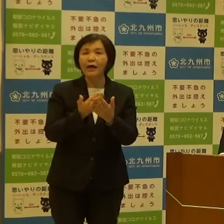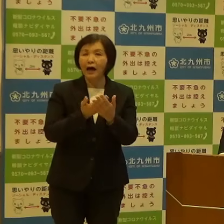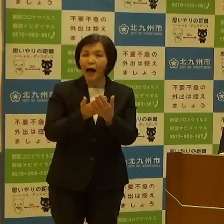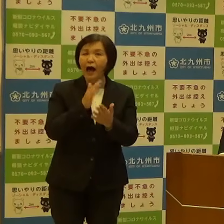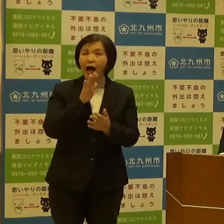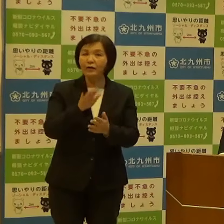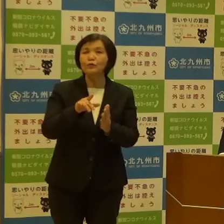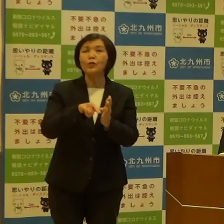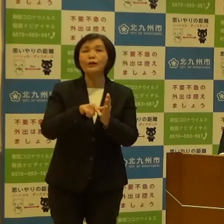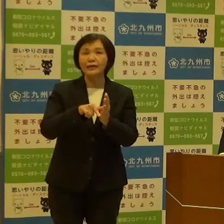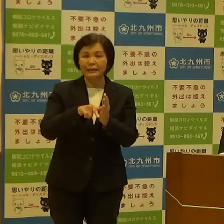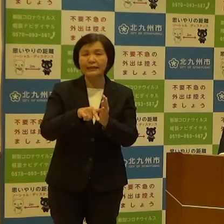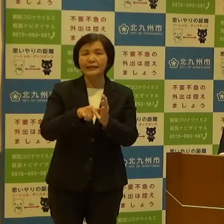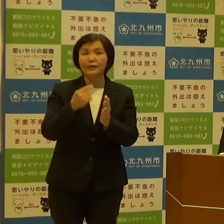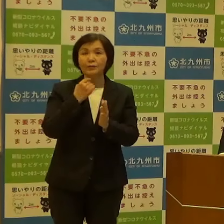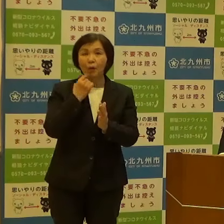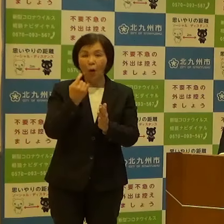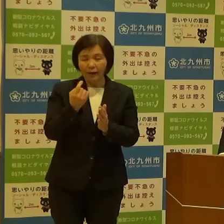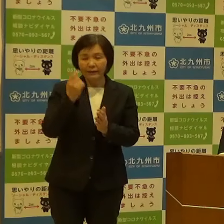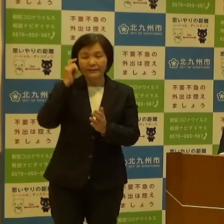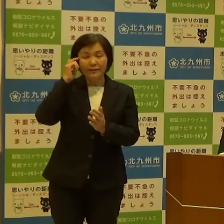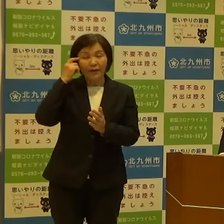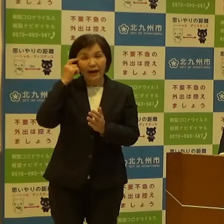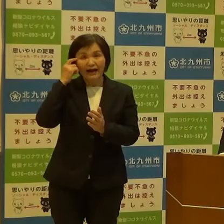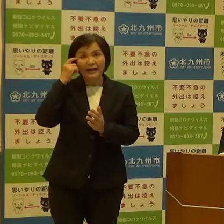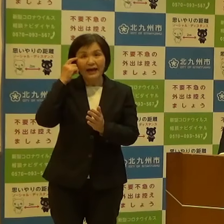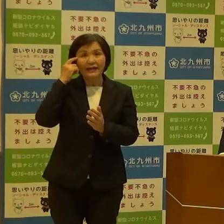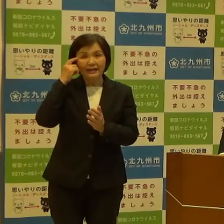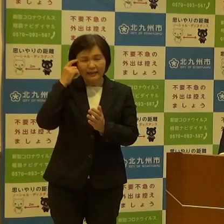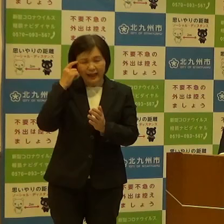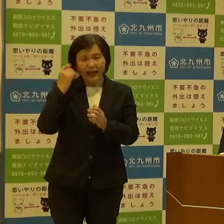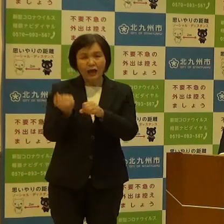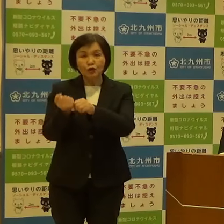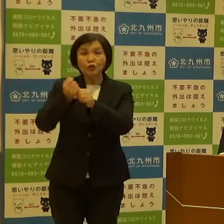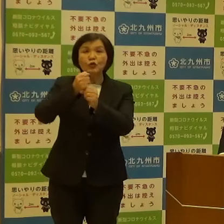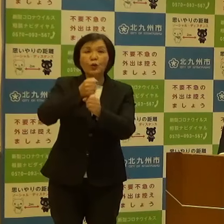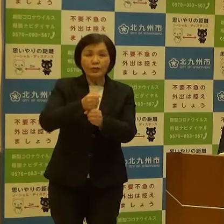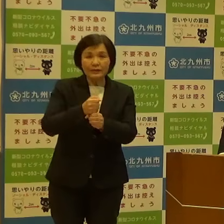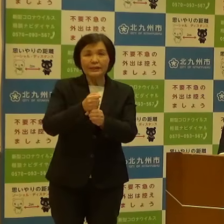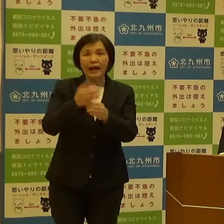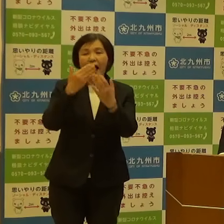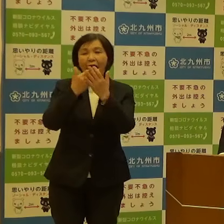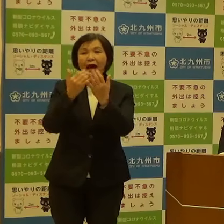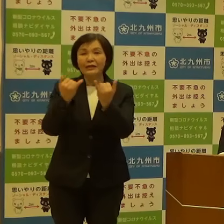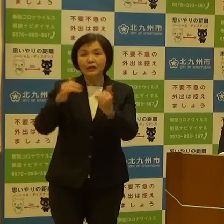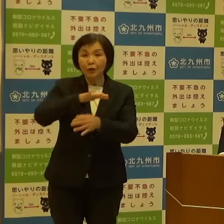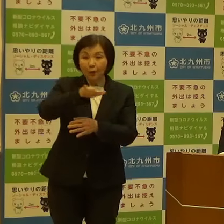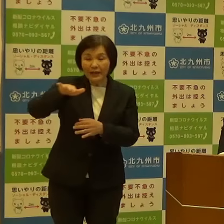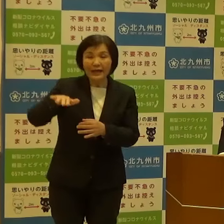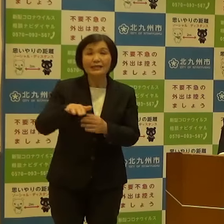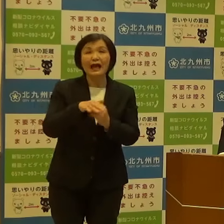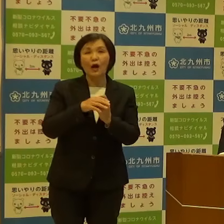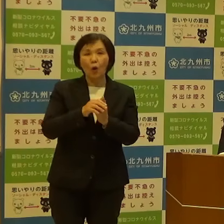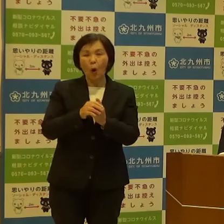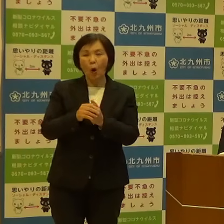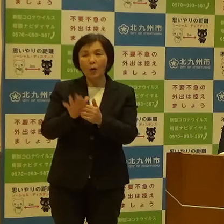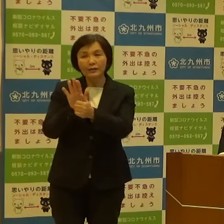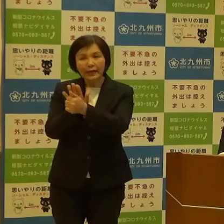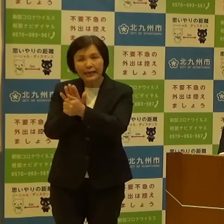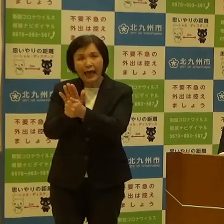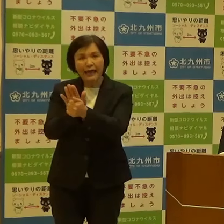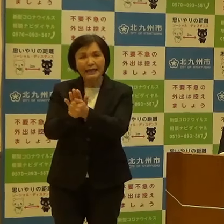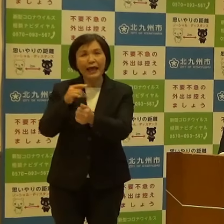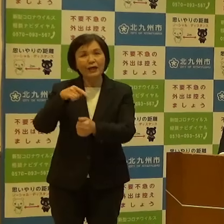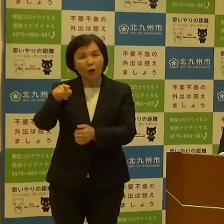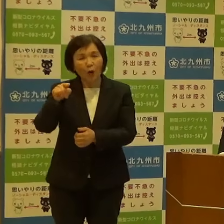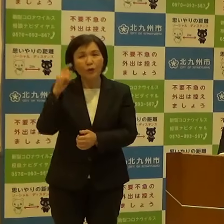してこれが収束したら思いっきりアーティストも支えていこうというふうにつながればと思っております。まあ、そんなことを感じながら時